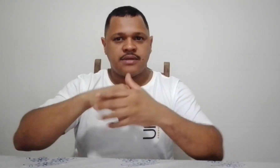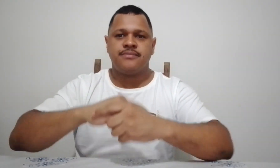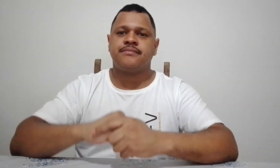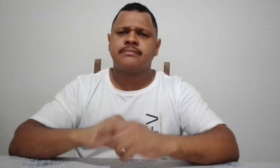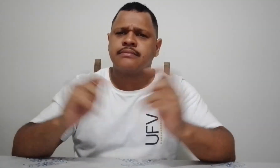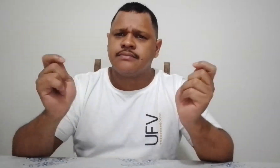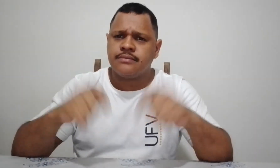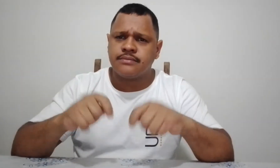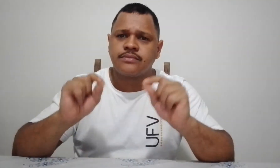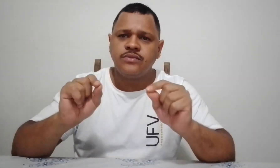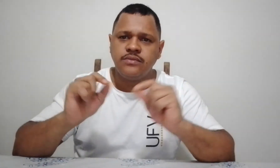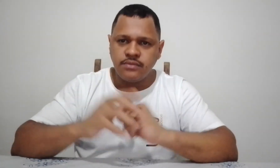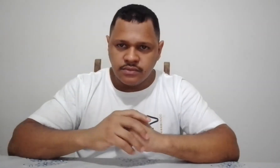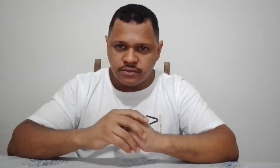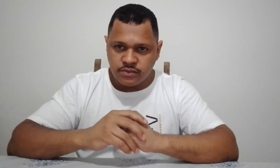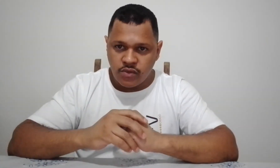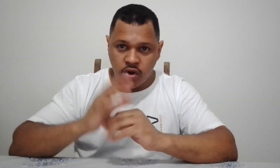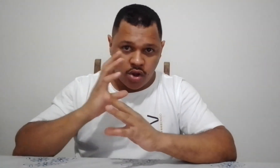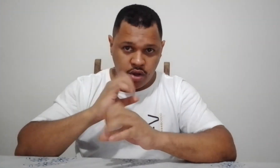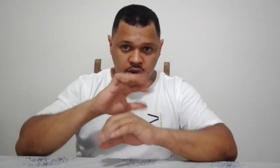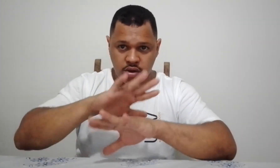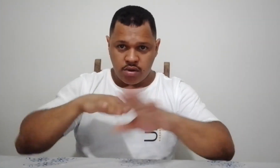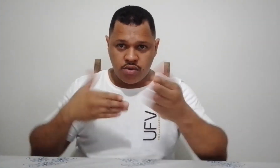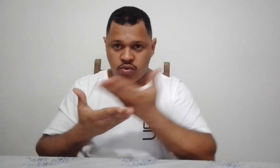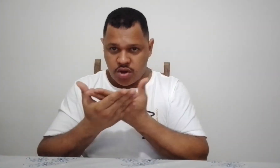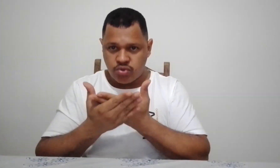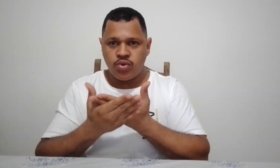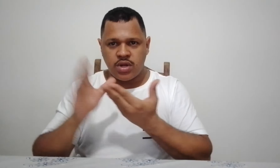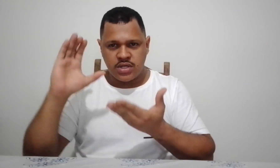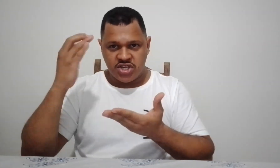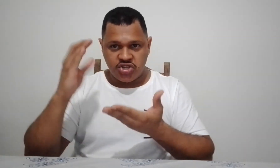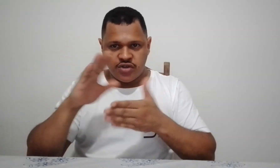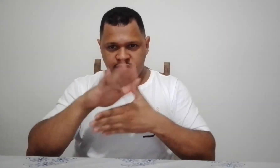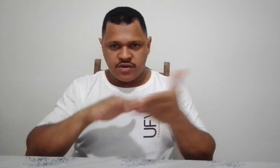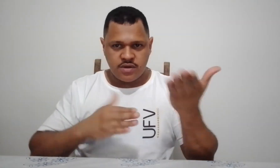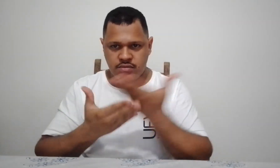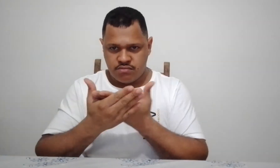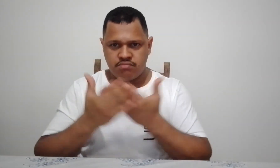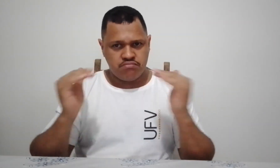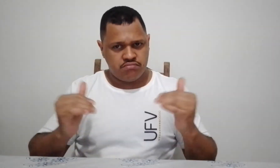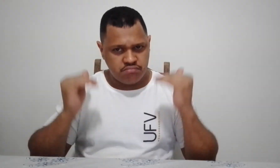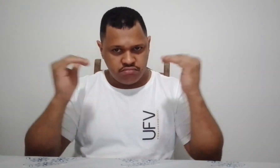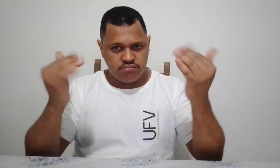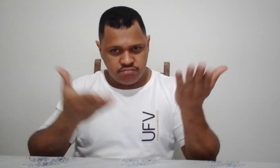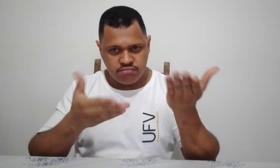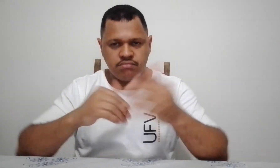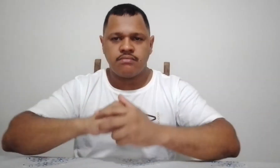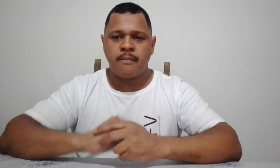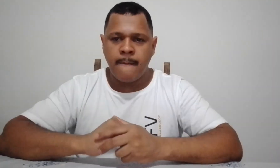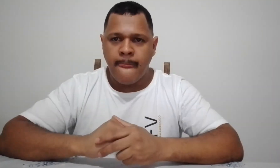possível, utilizando a calculadora científica, uma calculadora como essa aqui, por exemplo,